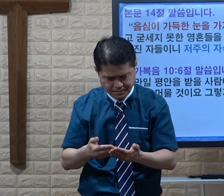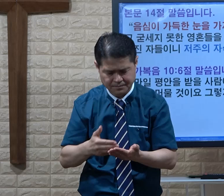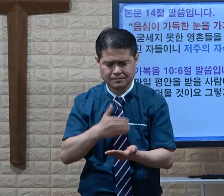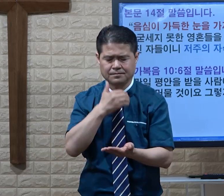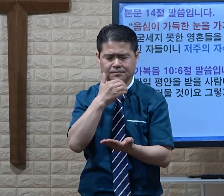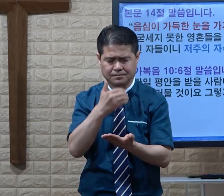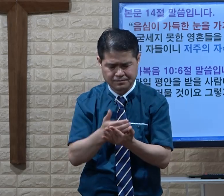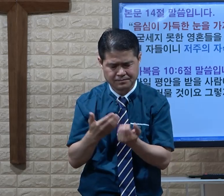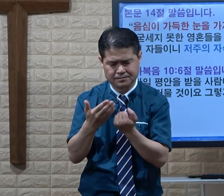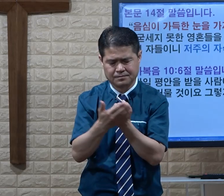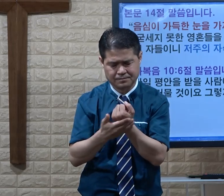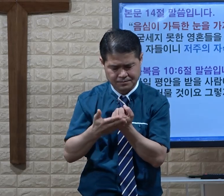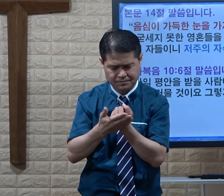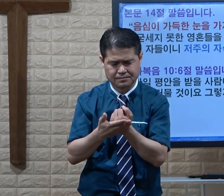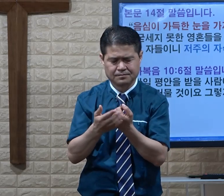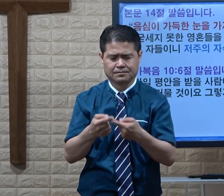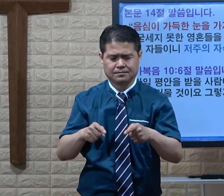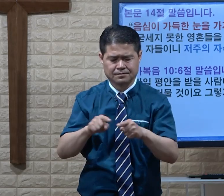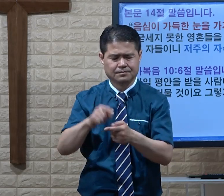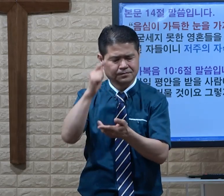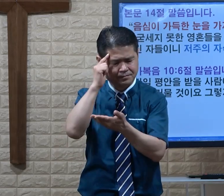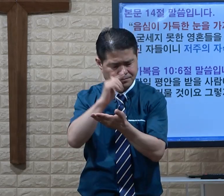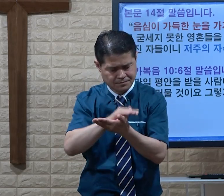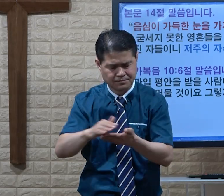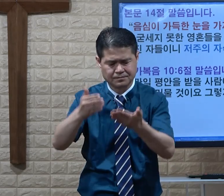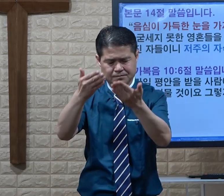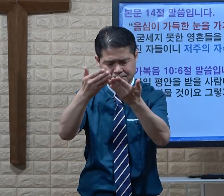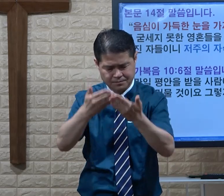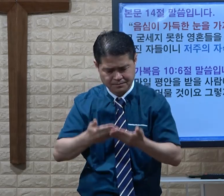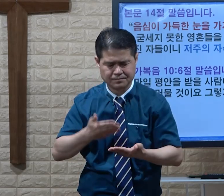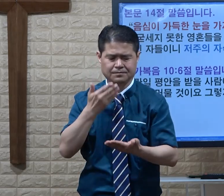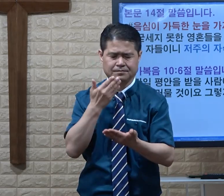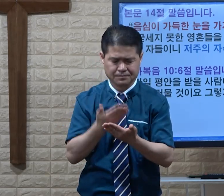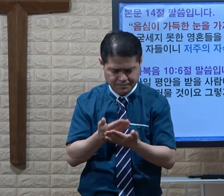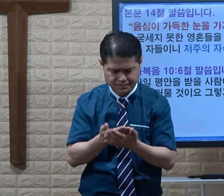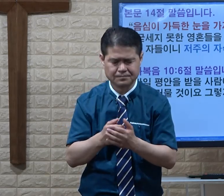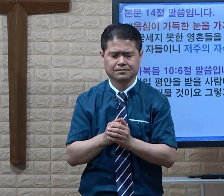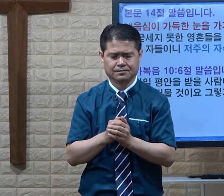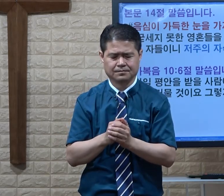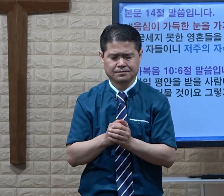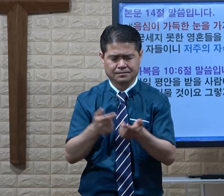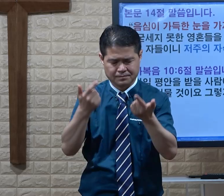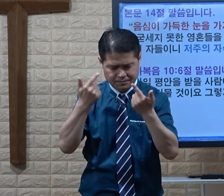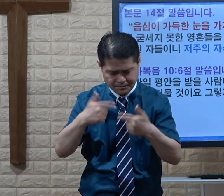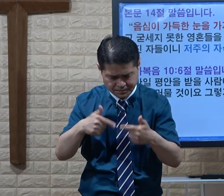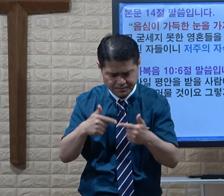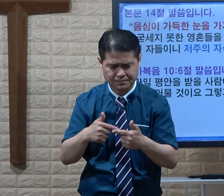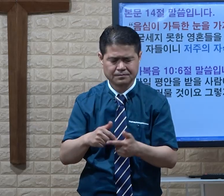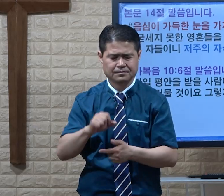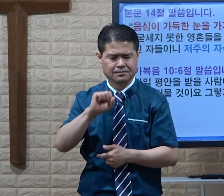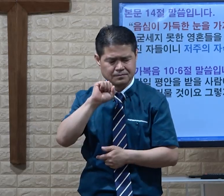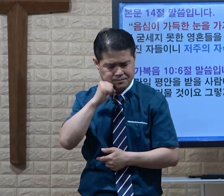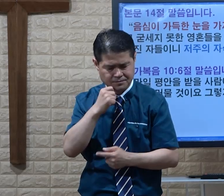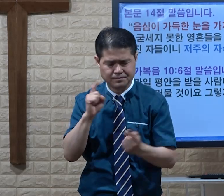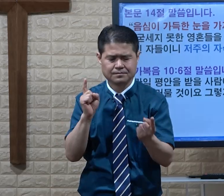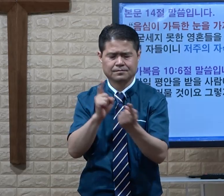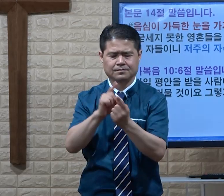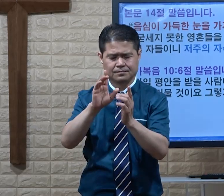우리를 구원의 손으로 붙드시는 그 아버지의 은혜를 생각하며 평안을 구합니다.